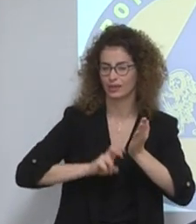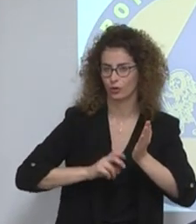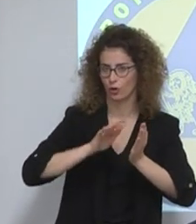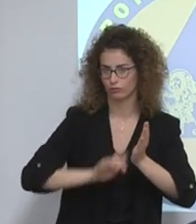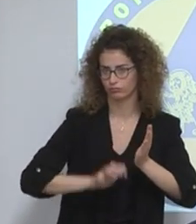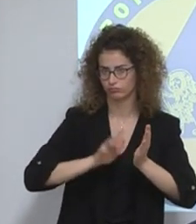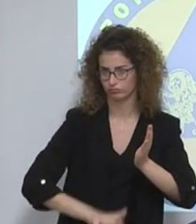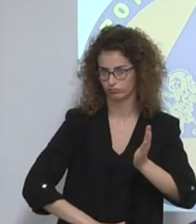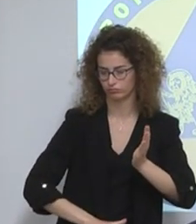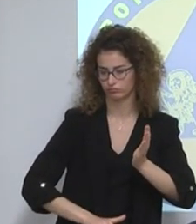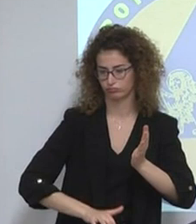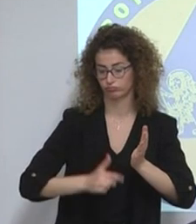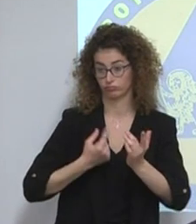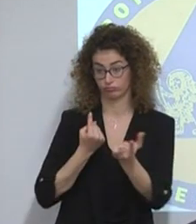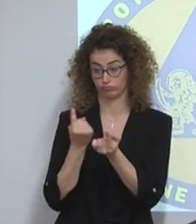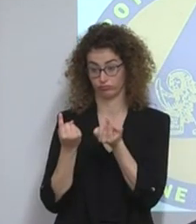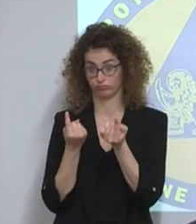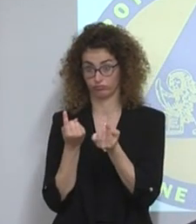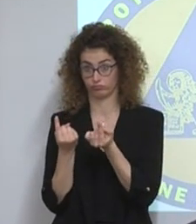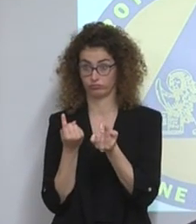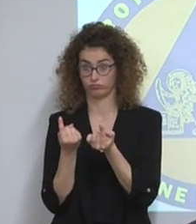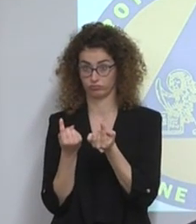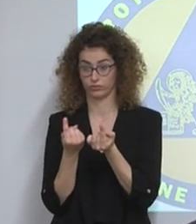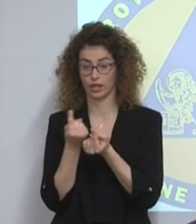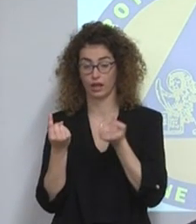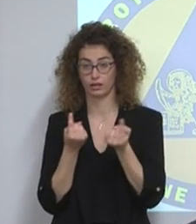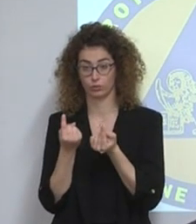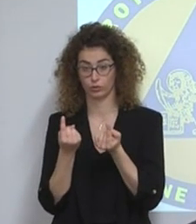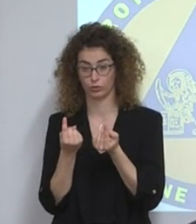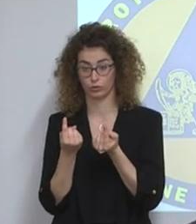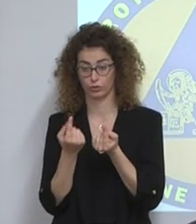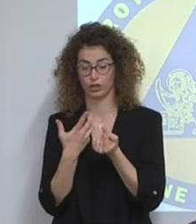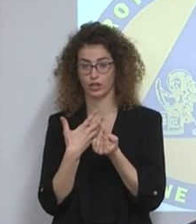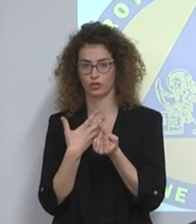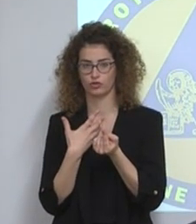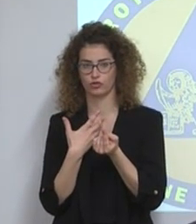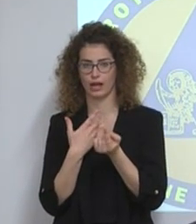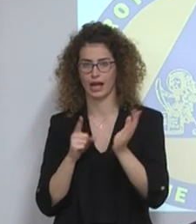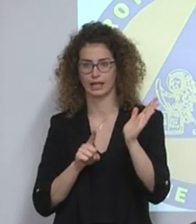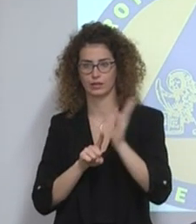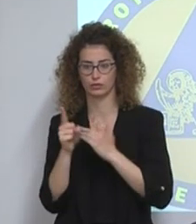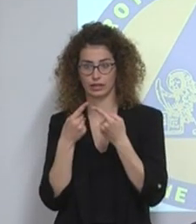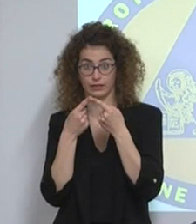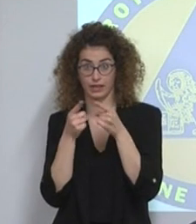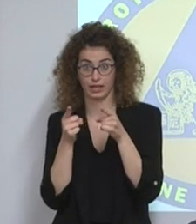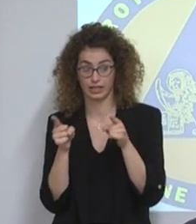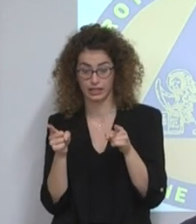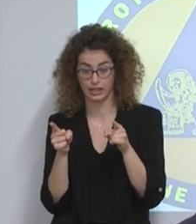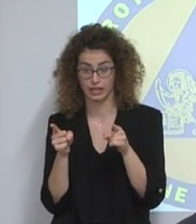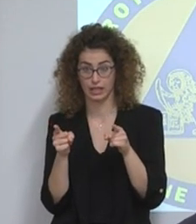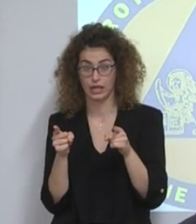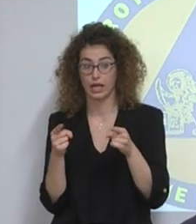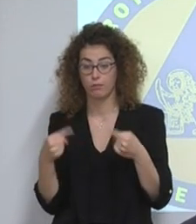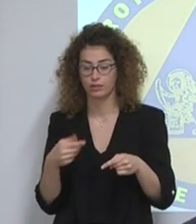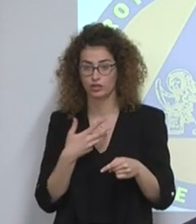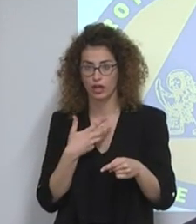a delle dichiarazioni di vari di performance diverse da quelle reali a questo punto c'è un problema rispetto